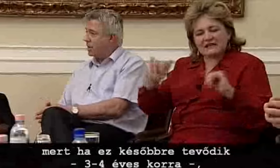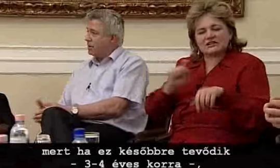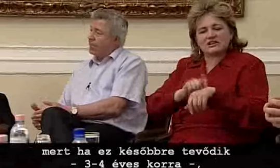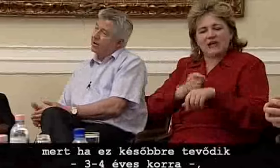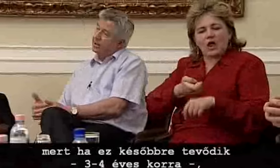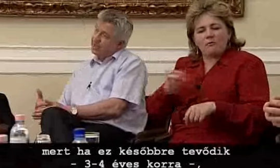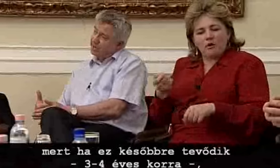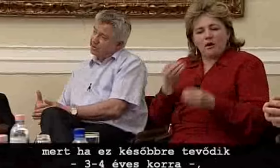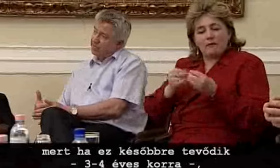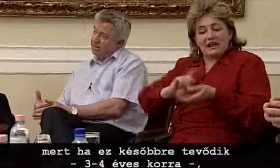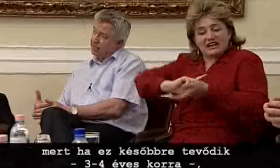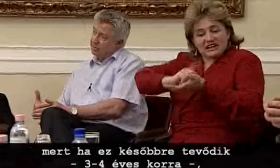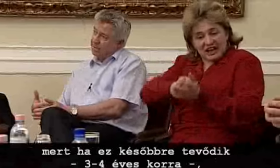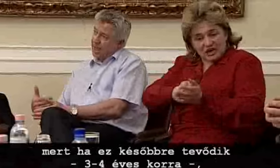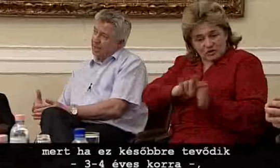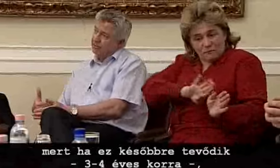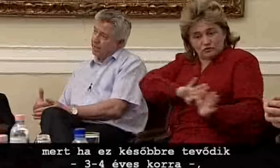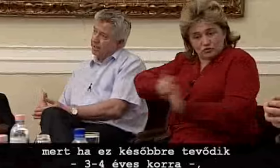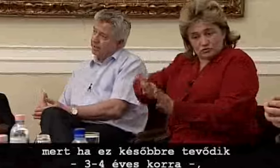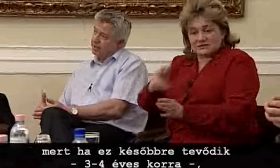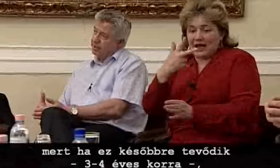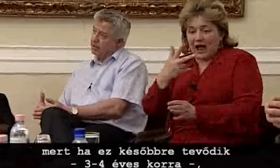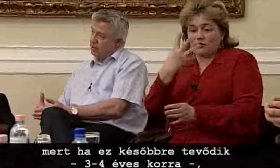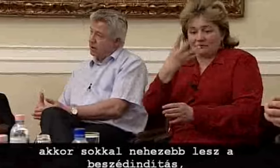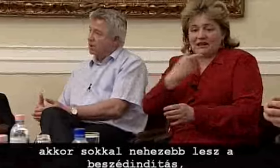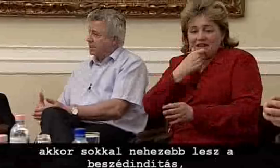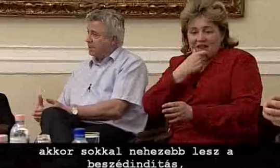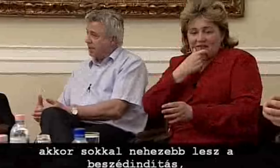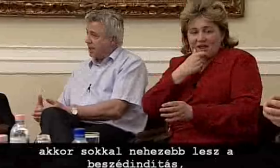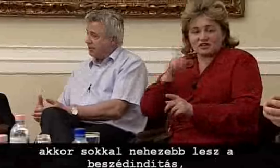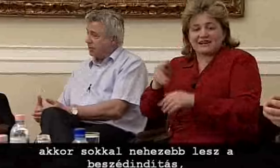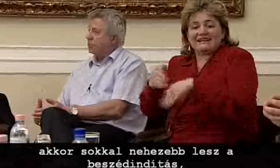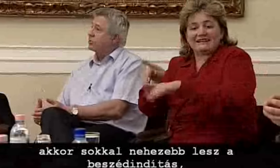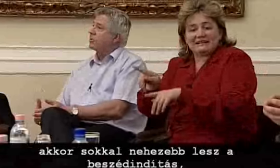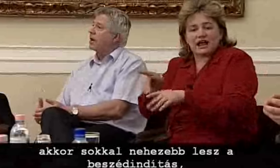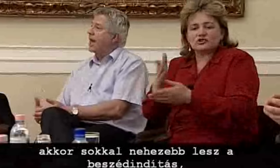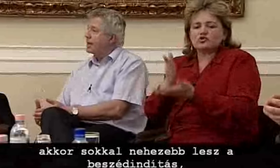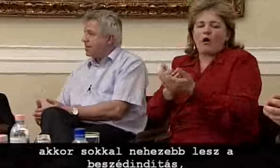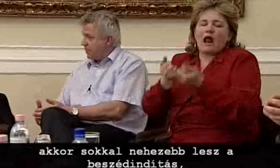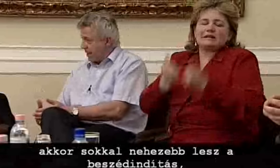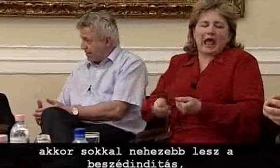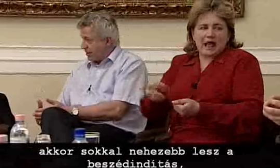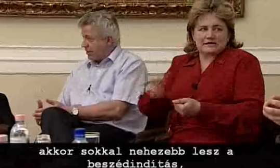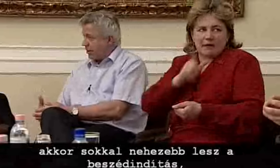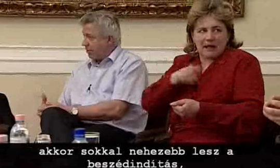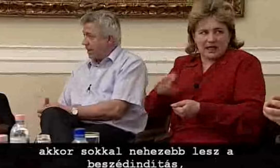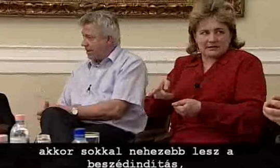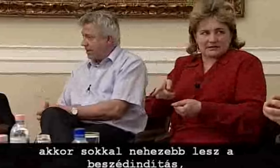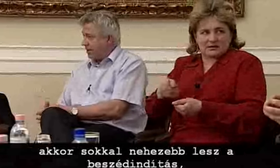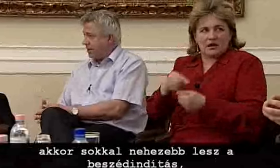idejéből, mert ha ez későbbre tevődik 3-4 éves korra az indítás, akkor sokkal nehezebb lesz.